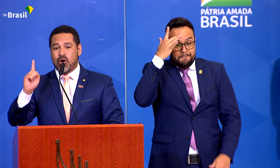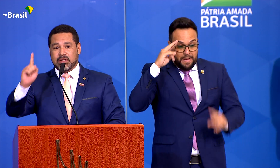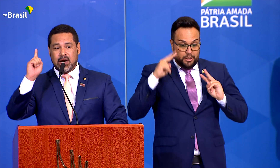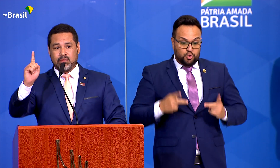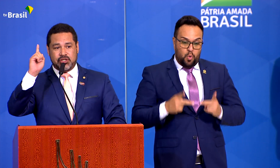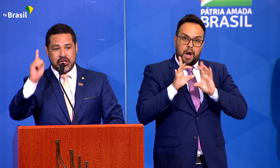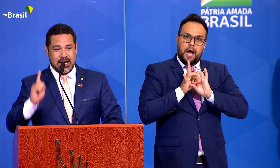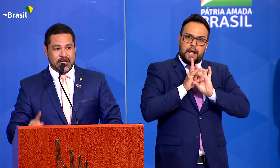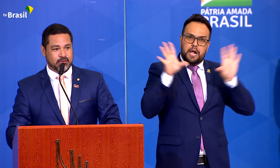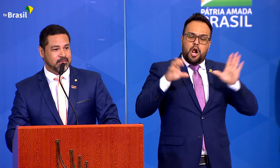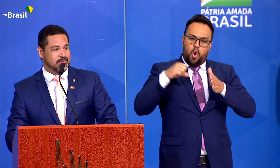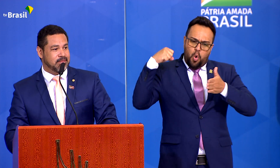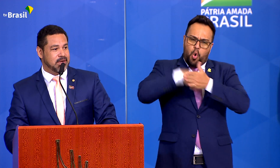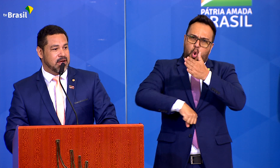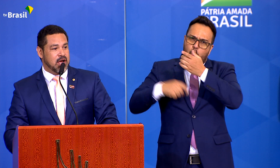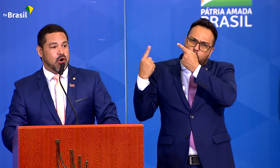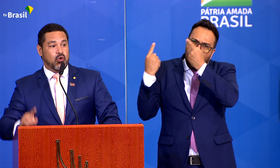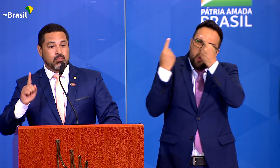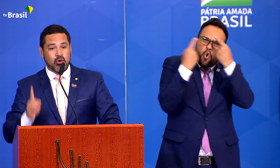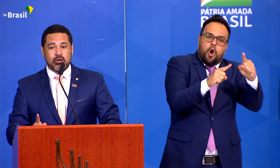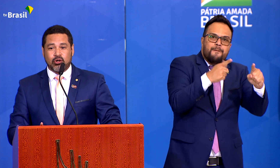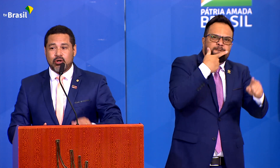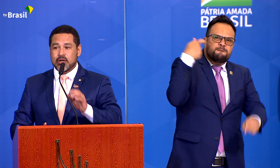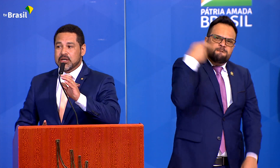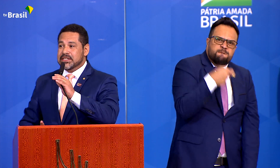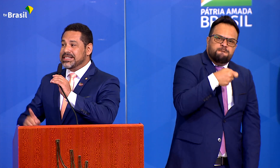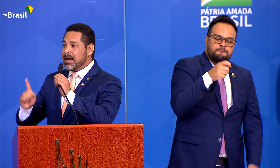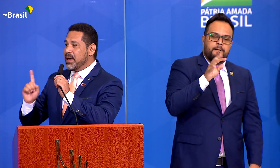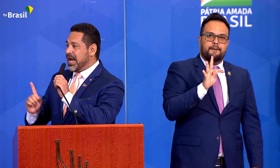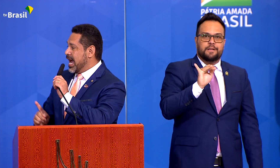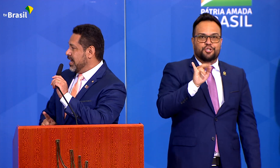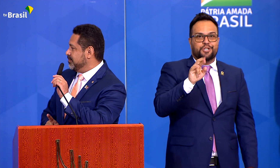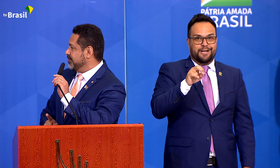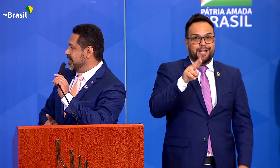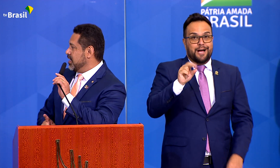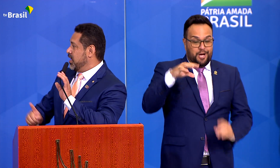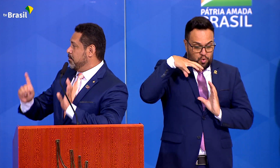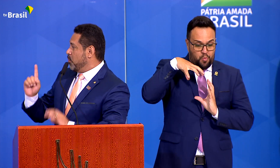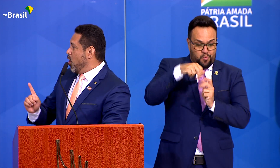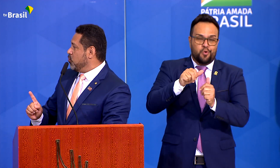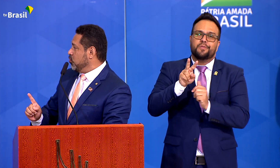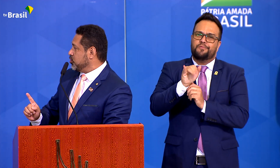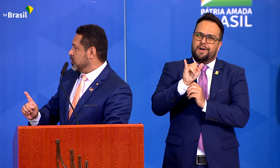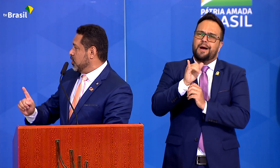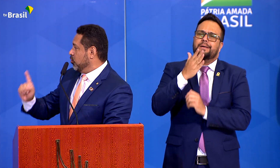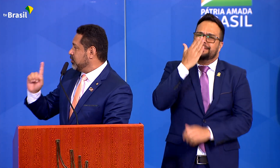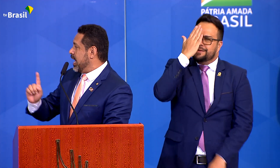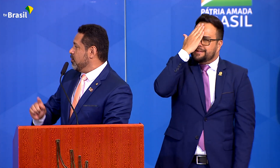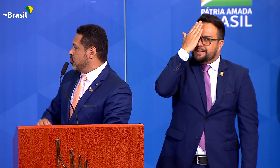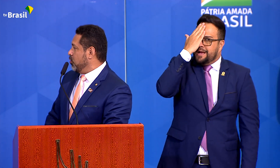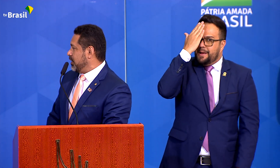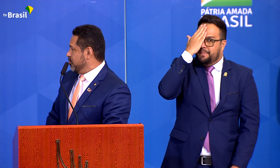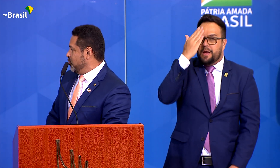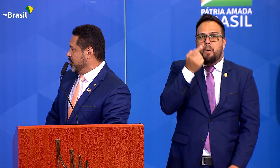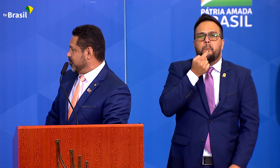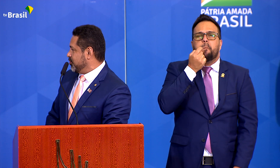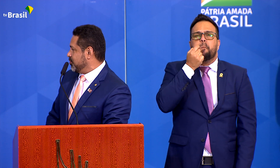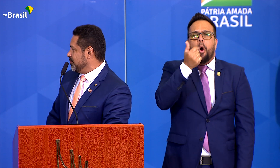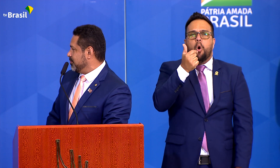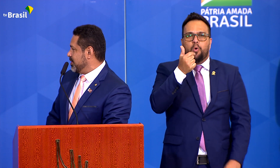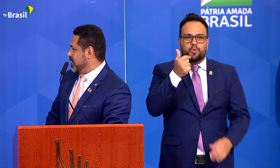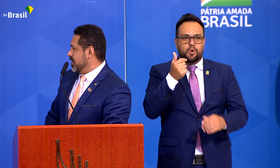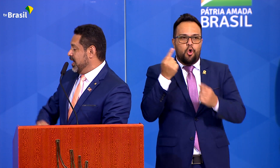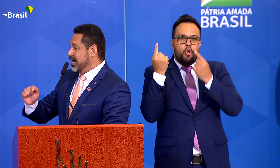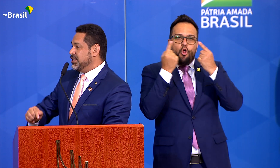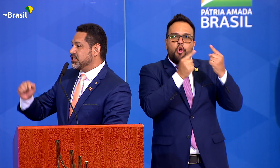Lutaram contra um tirano o mundo saberá que poucos Lutaram contra